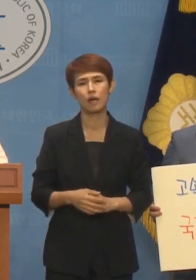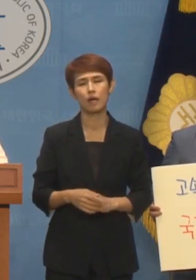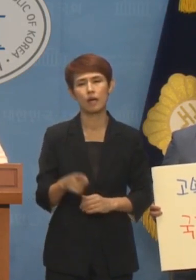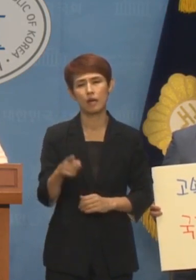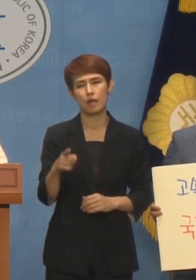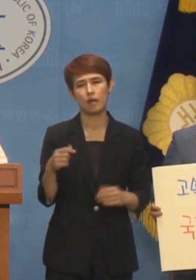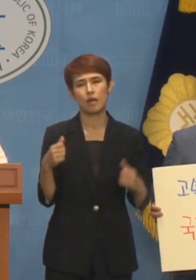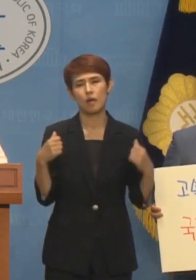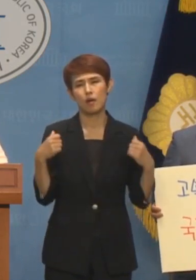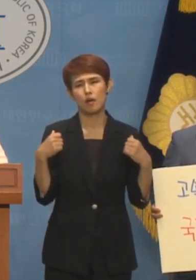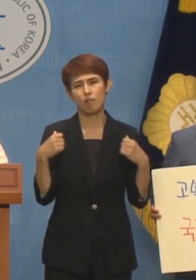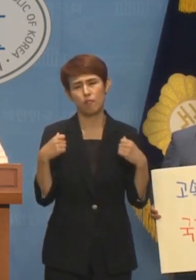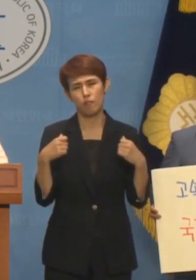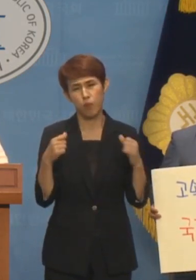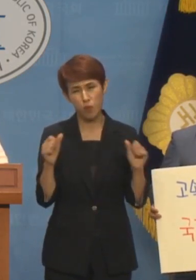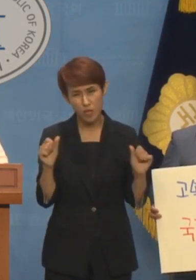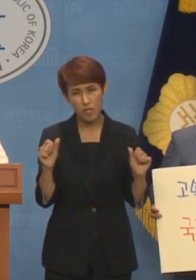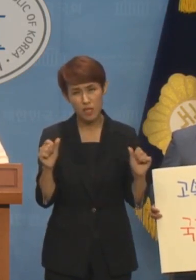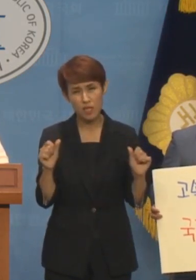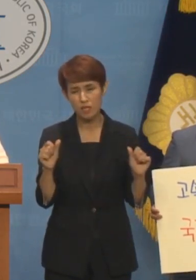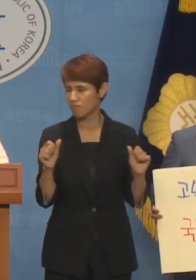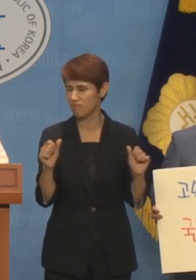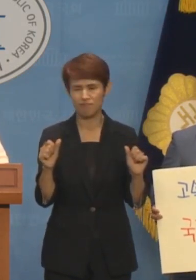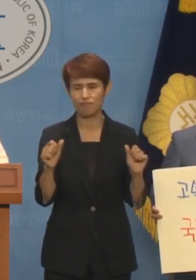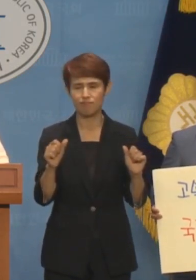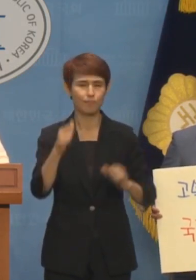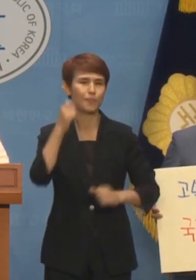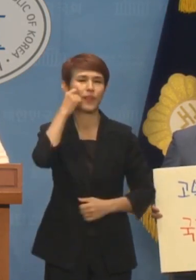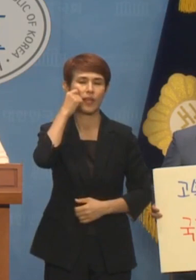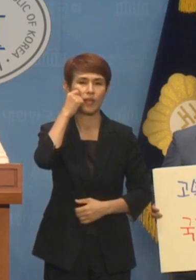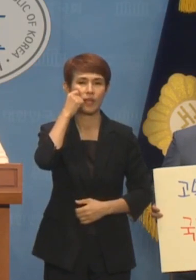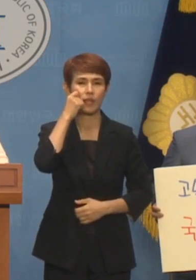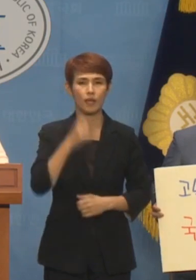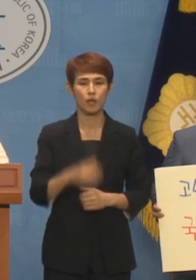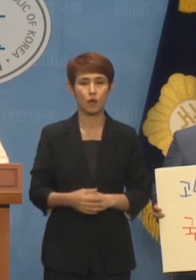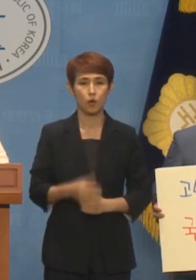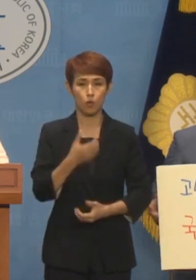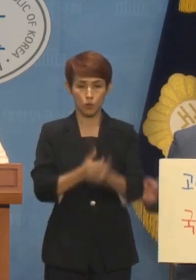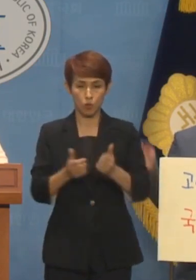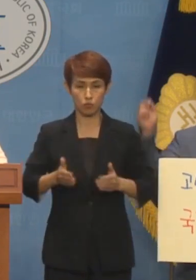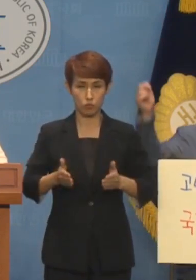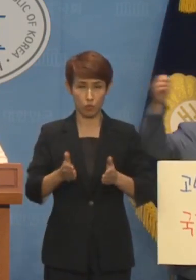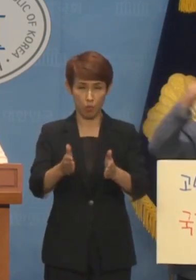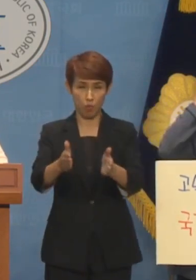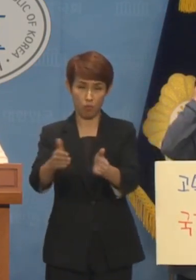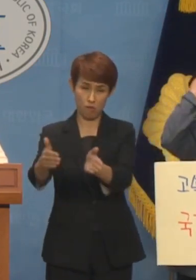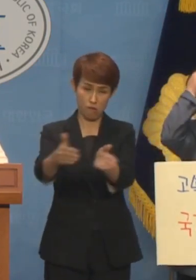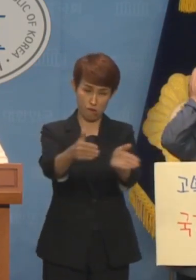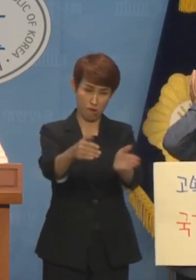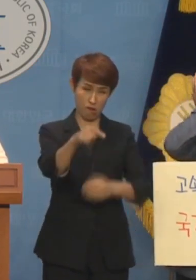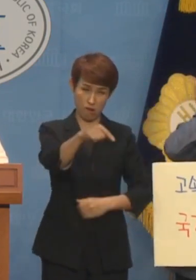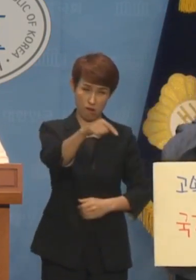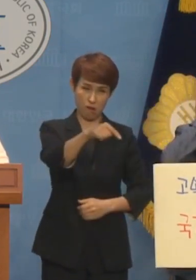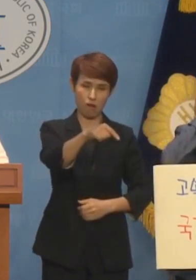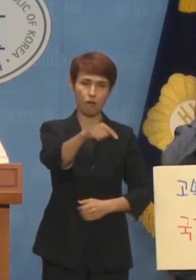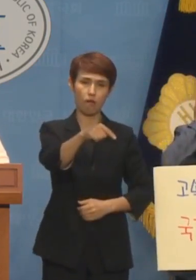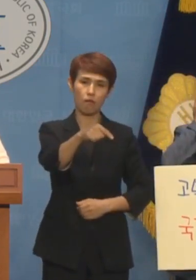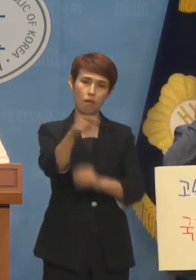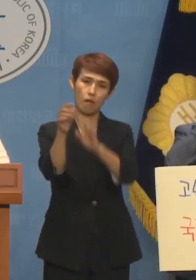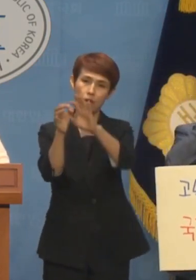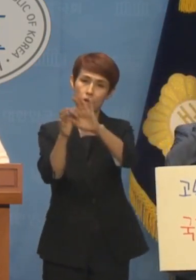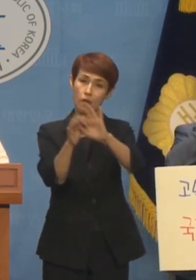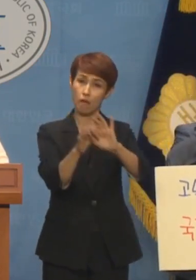거다라고 저희가 생각이 듭니다. 여전히 고속도로, 이른바 이제 김건희로라고 하는 그런 꺾기 위한 수작들이 여전히 현재